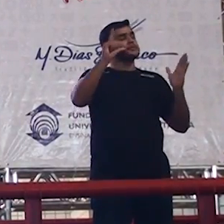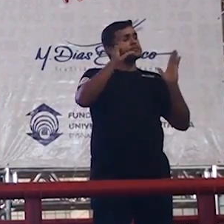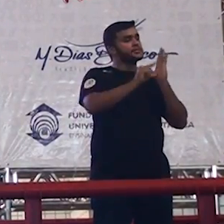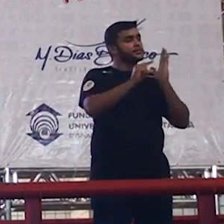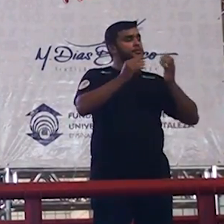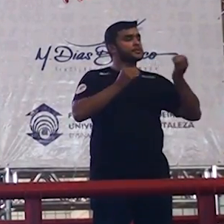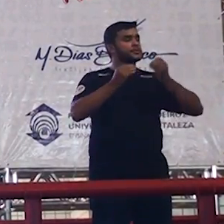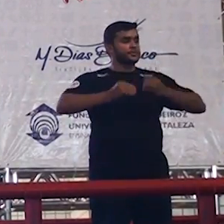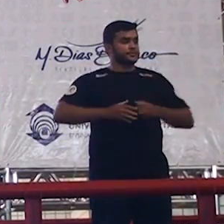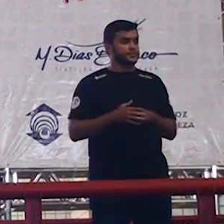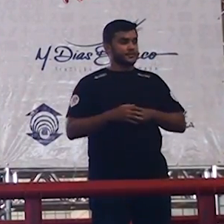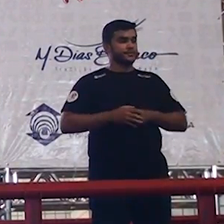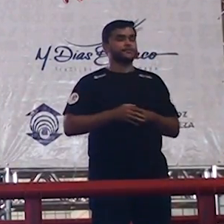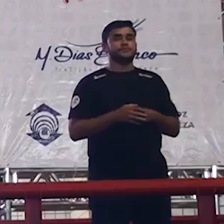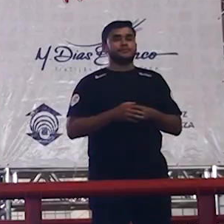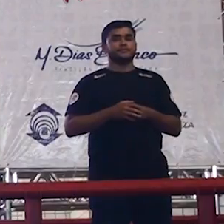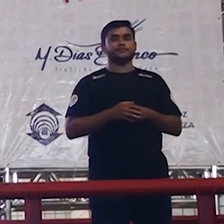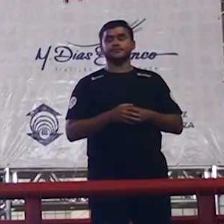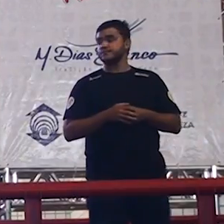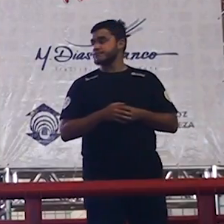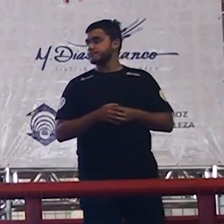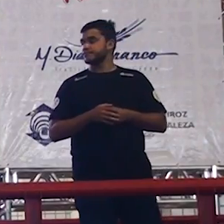em... Vamos lá.